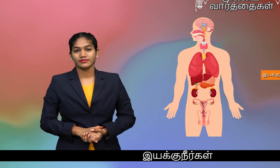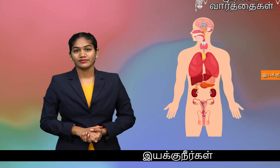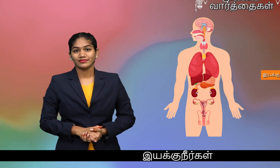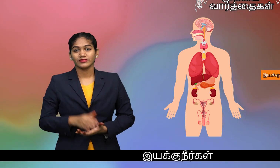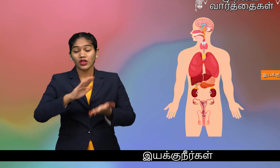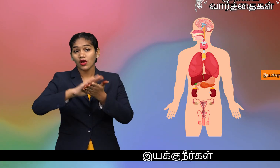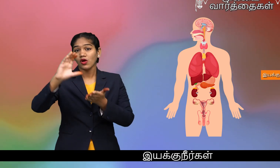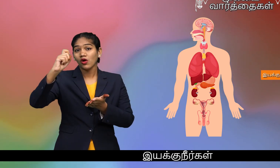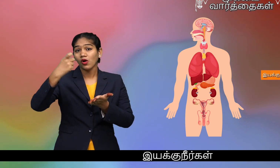இயக்குநீர்கள்,